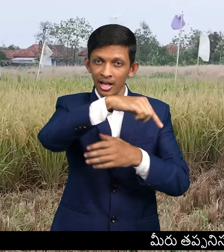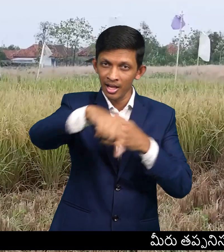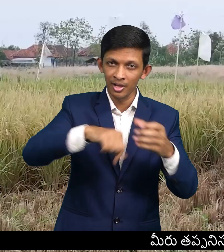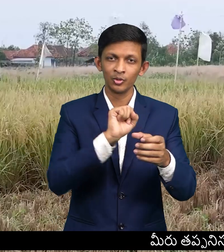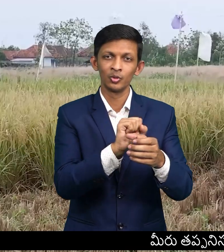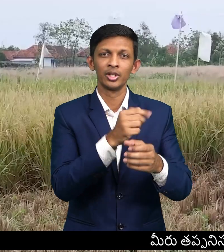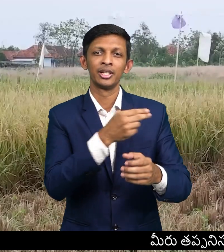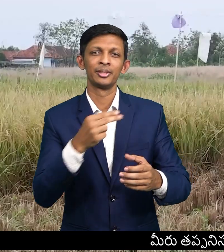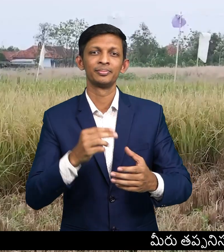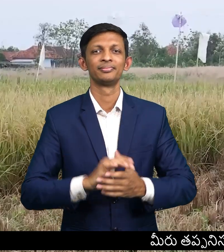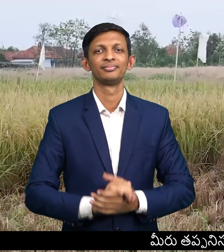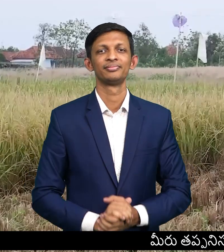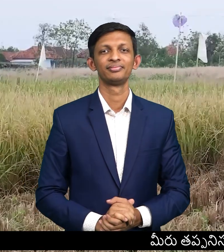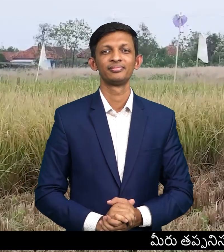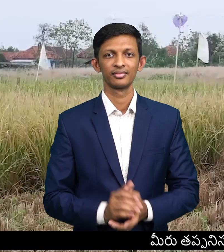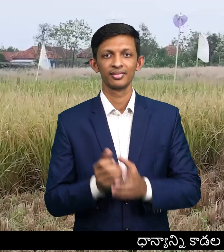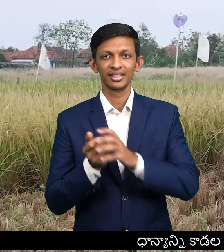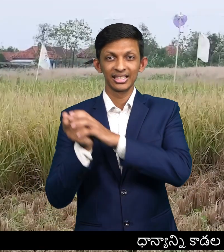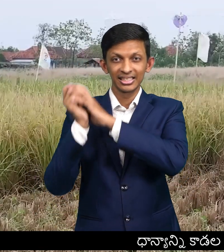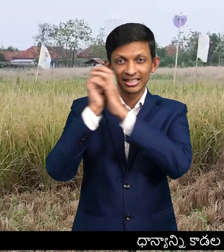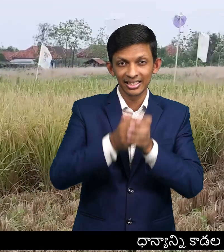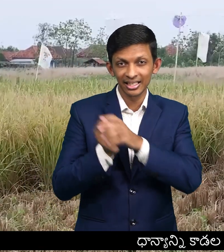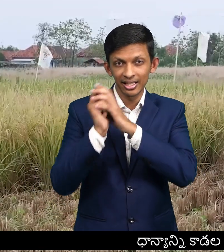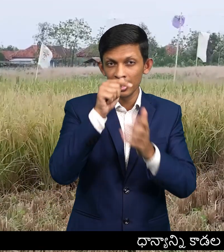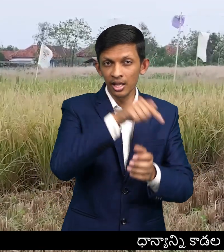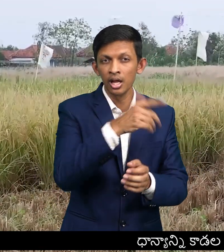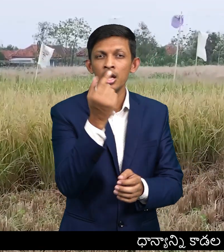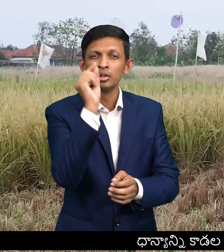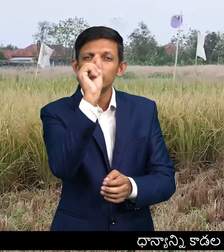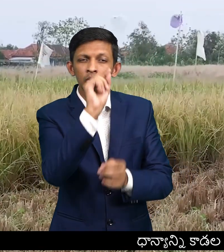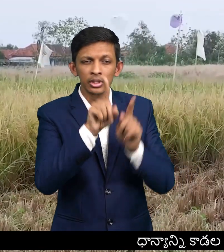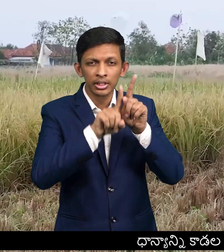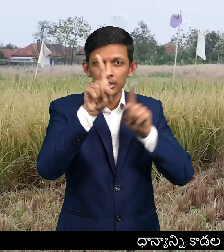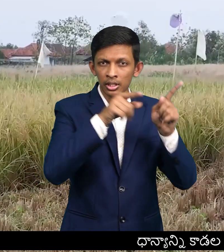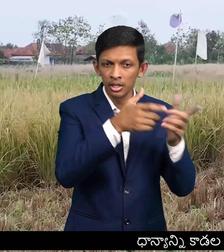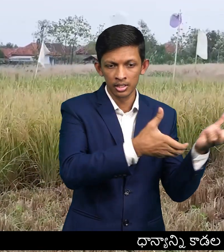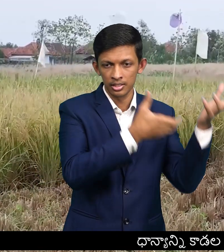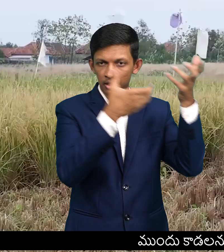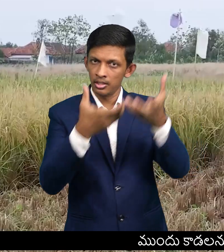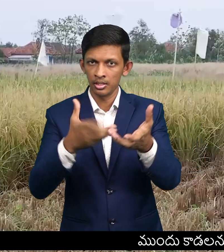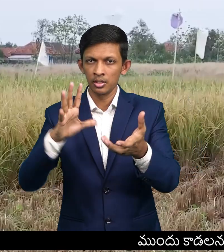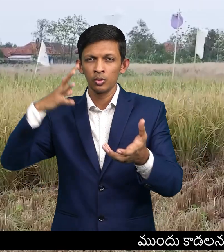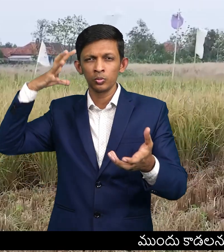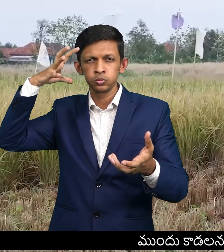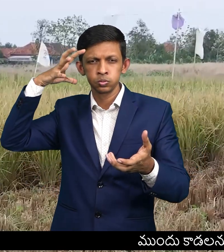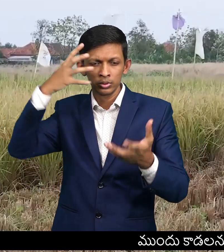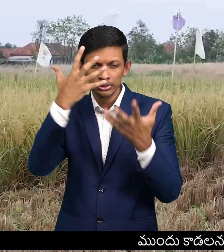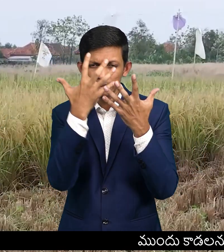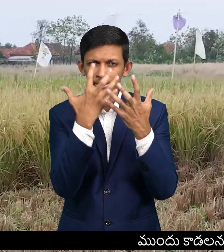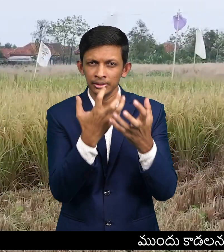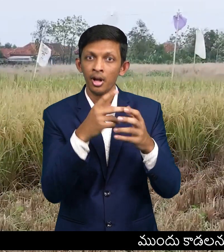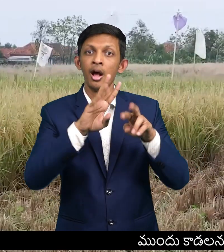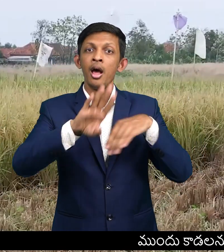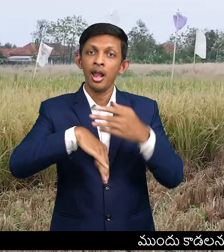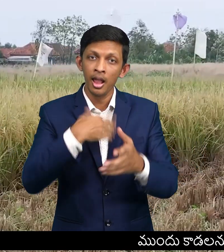తప్పనిసరిగా చూసి ఉంటారు. ధాన్యాన్ని కాడల నుండి వేరు చేయటానికి ముందు కాడలను ఎండలో